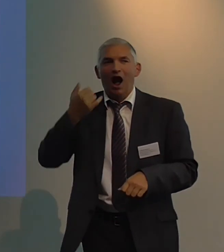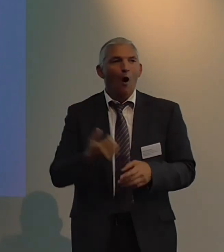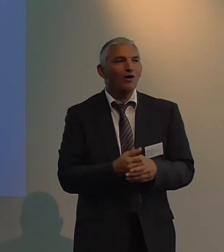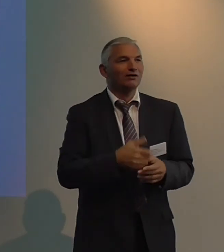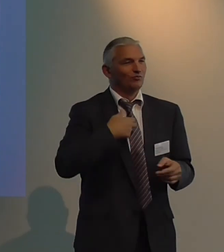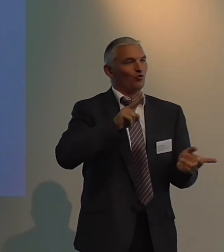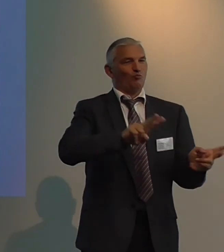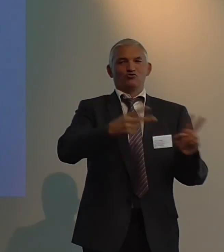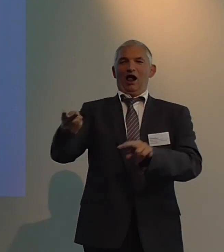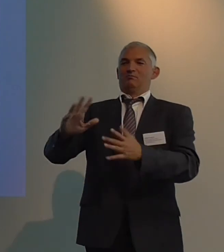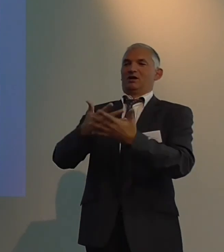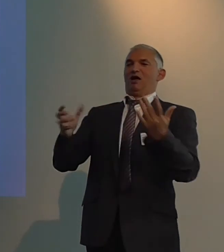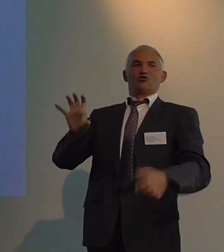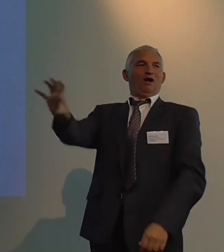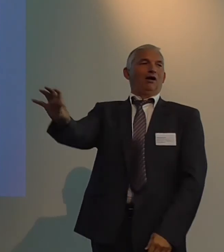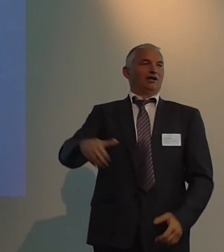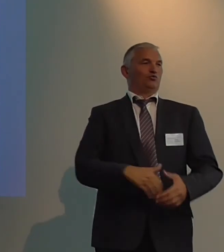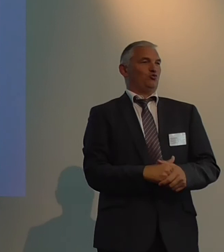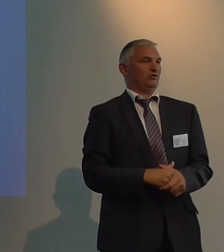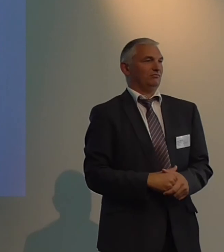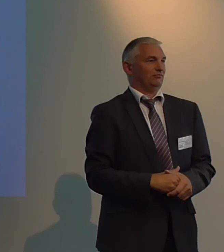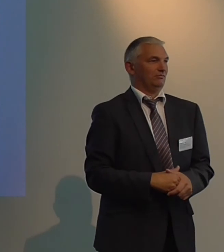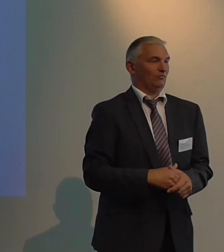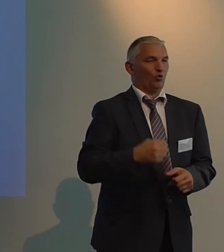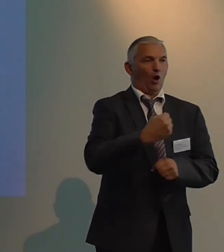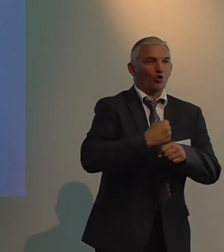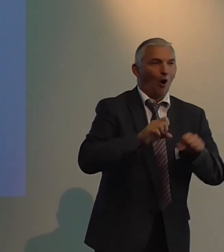Sendung mit Dolmetscher. Und wenn ich dann Bauer sucht Frau angucken möchte mit